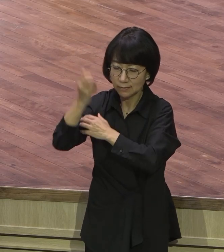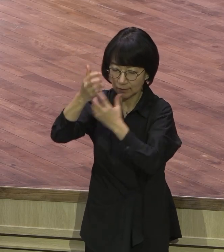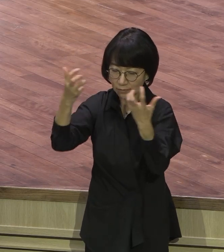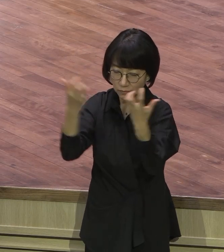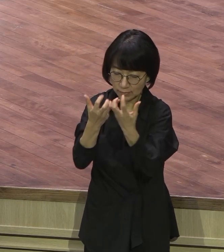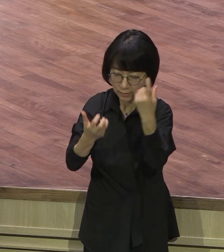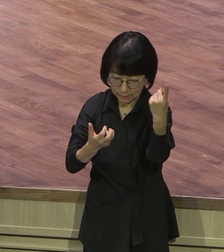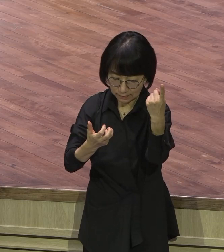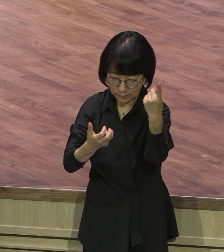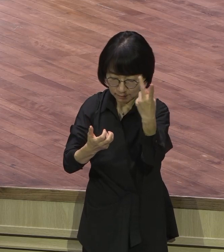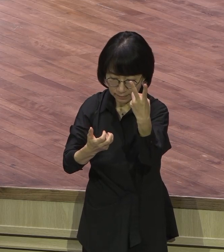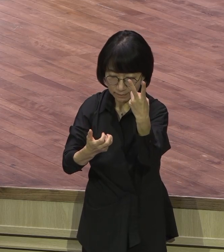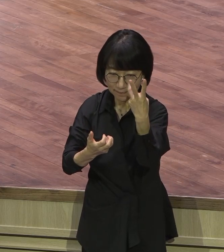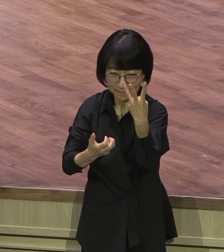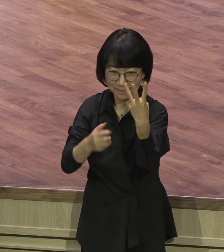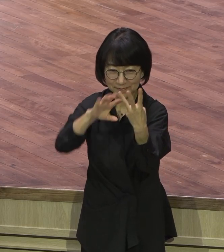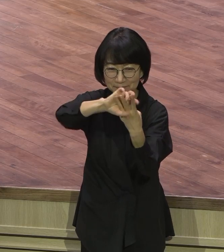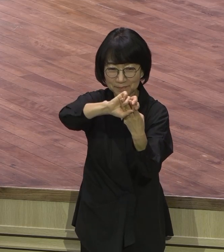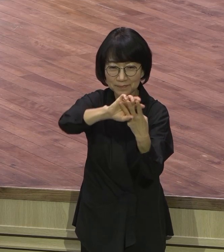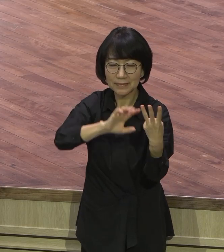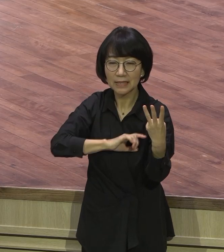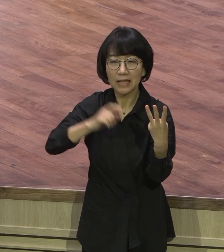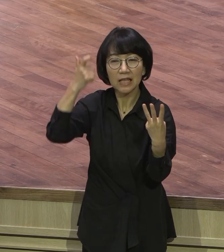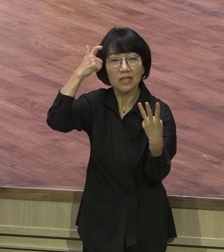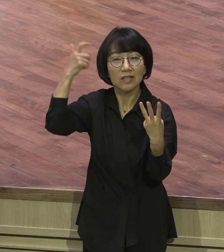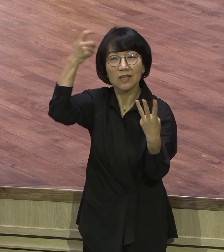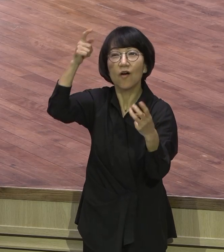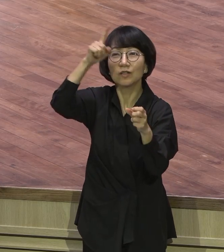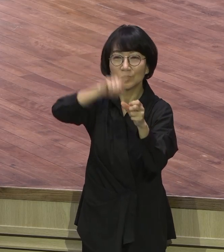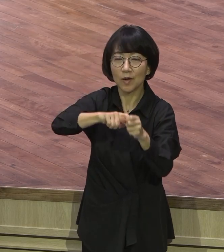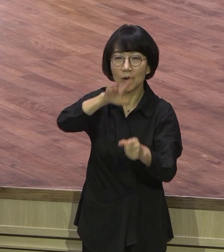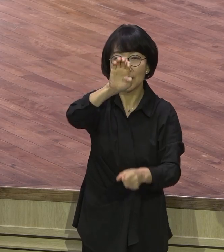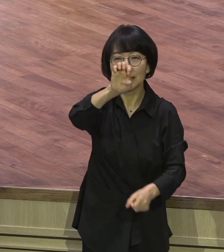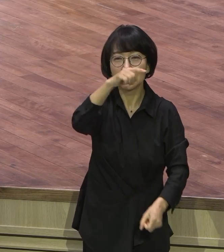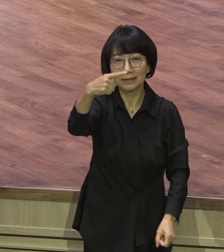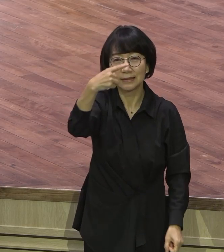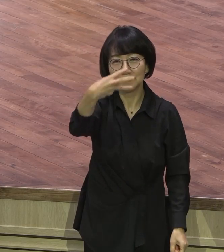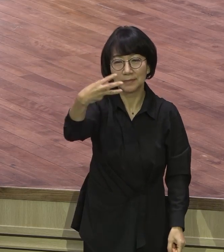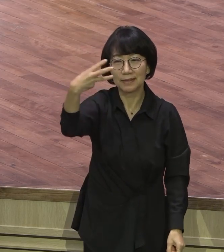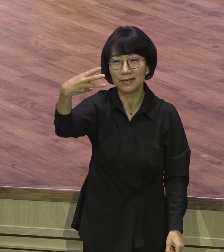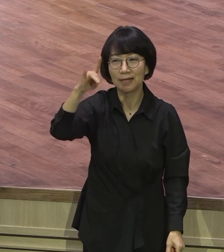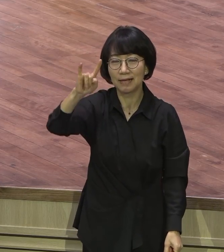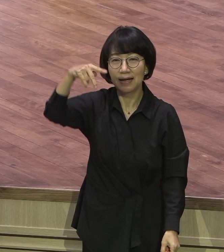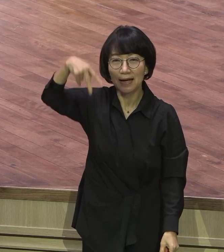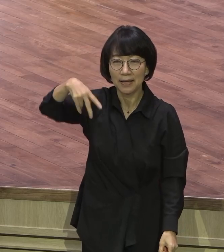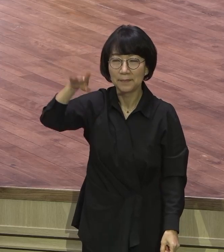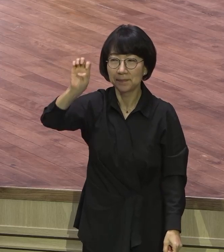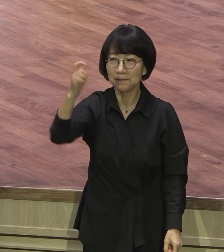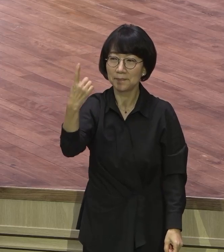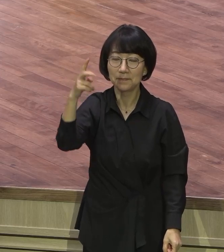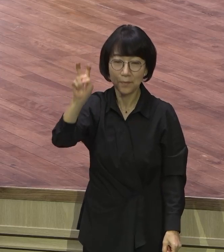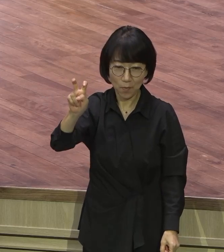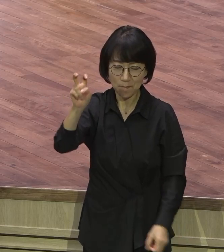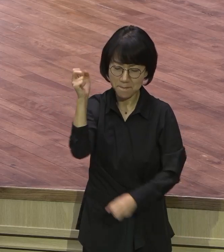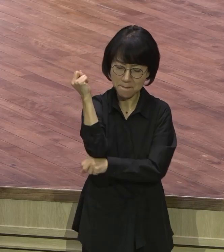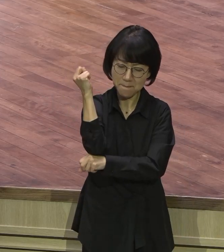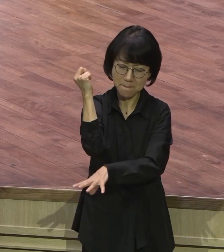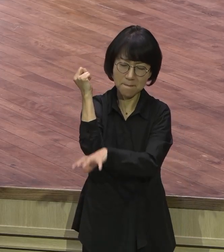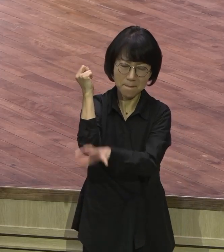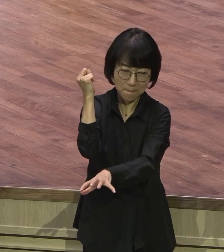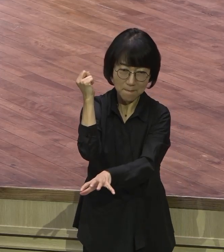영적 플랫폼이죠 이게 이 세 가지가 영적 플랫폼 이 바탕으로 이삼철나라 살리는 이런 삶